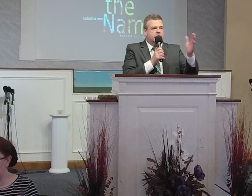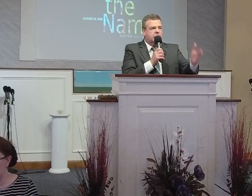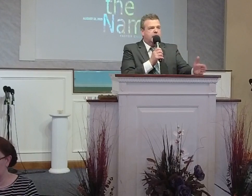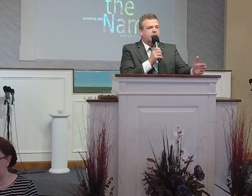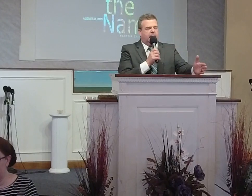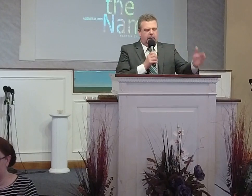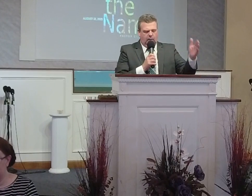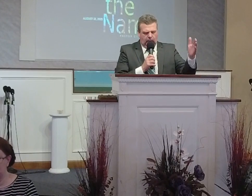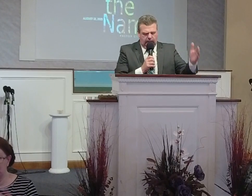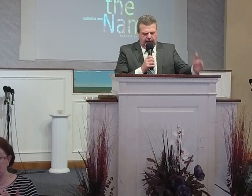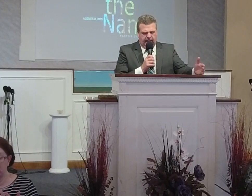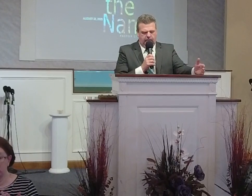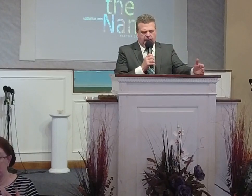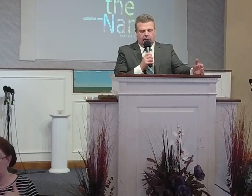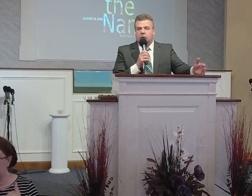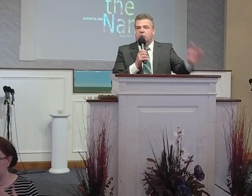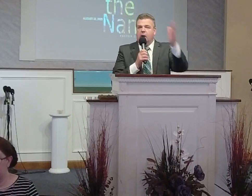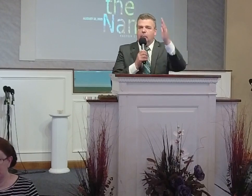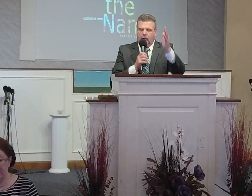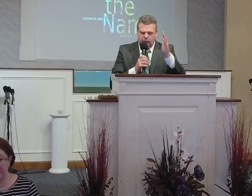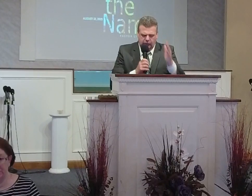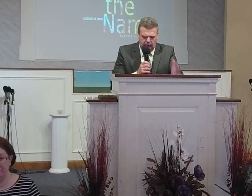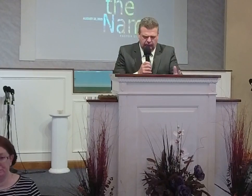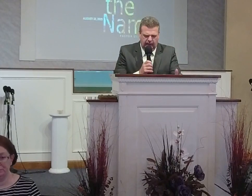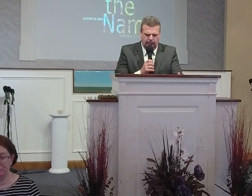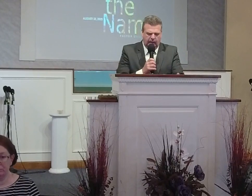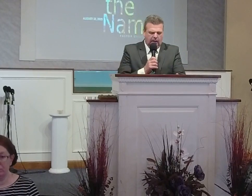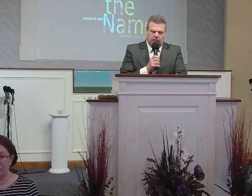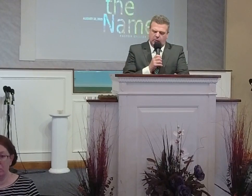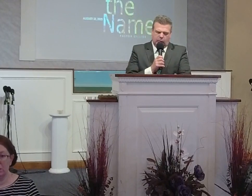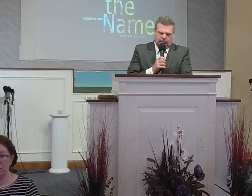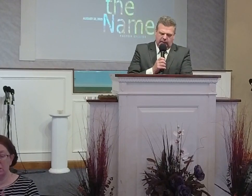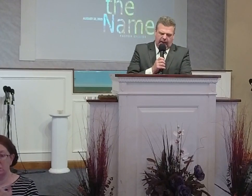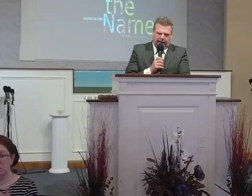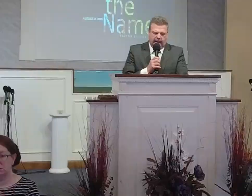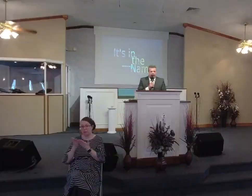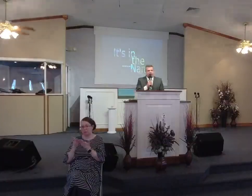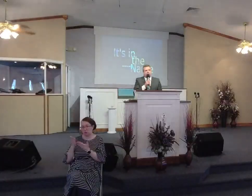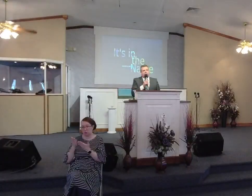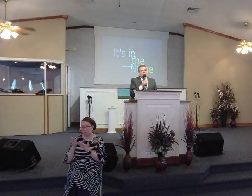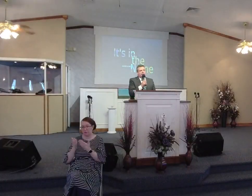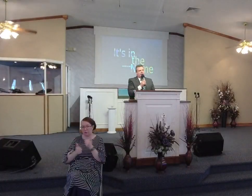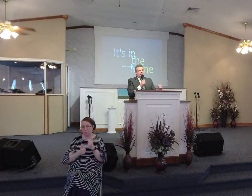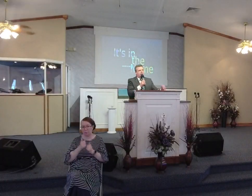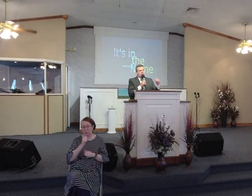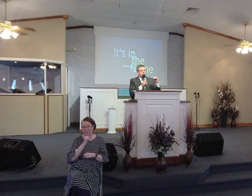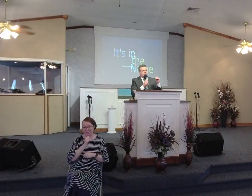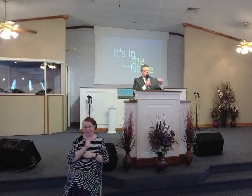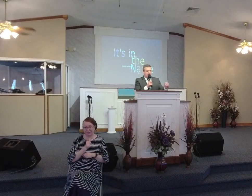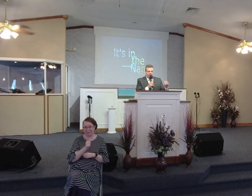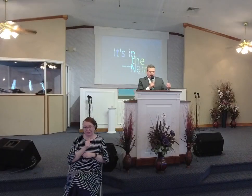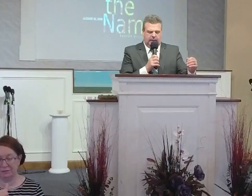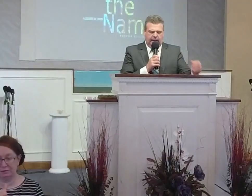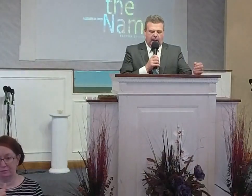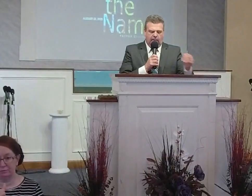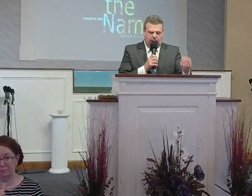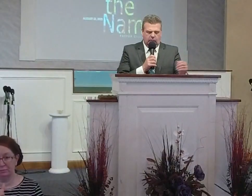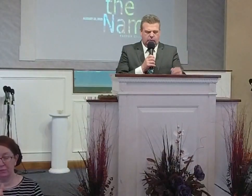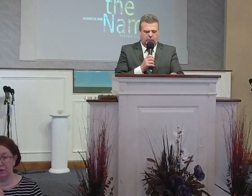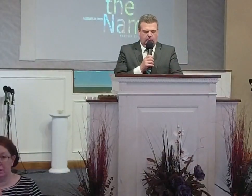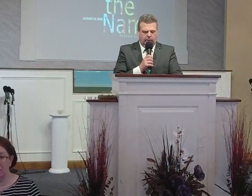a que no tenía el poder de hacerlo sin espíritu, debido al pecado. Algunos se